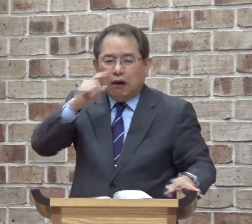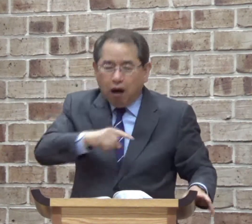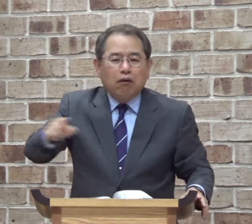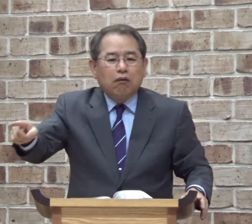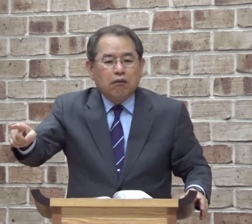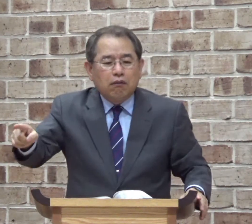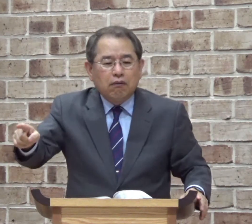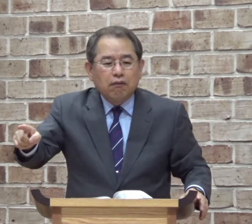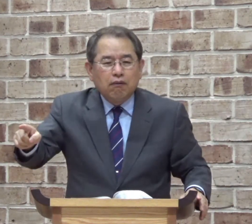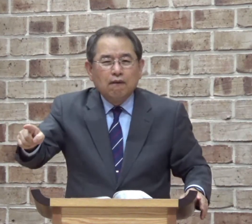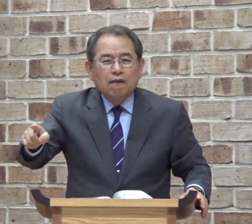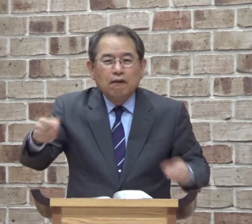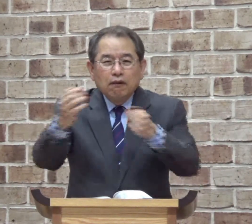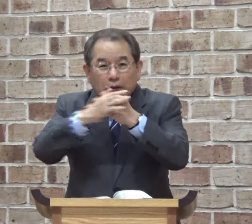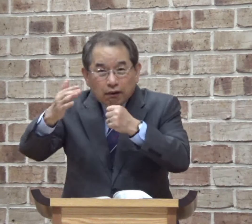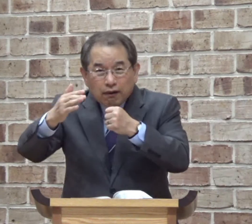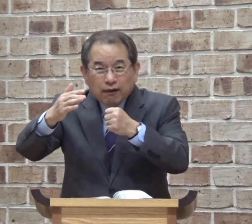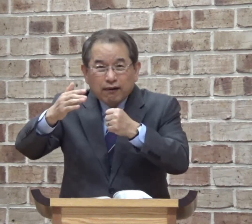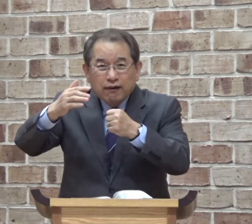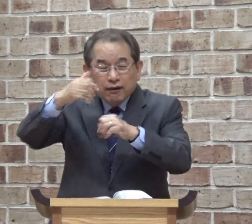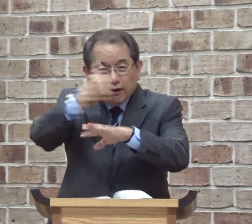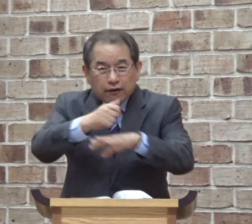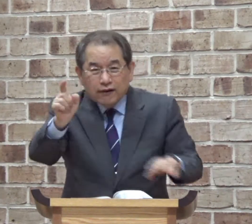조직하면서 결국 그의 인생은 어떻게 됩니까?